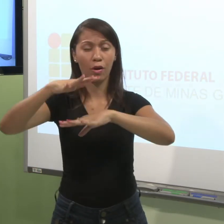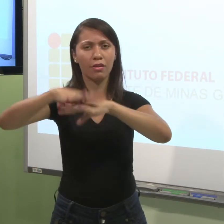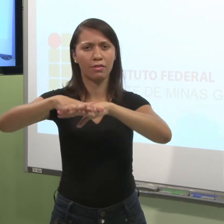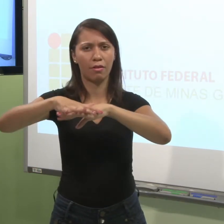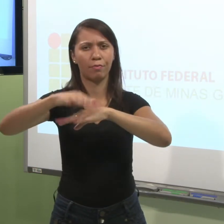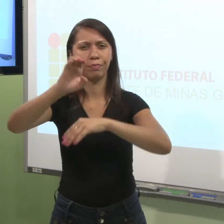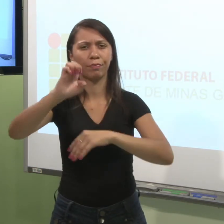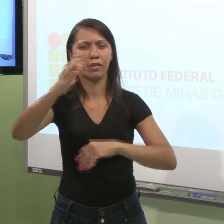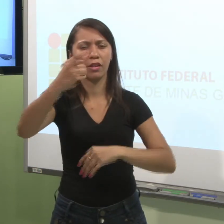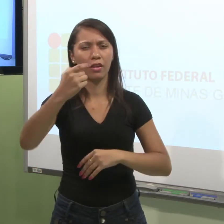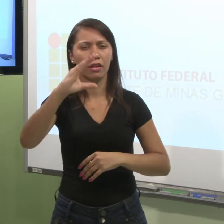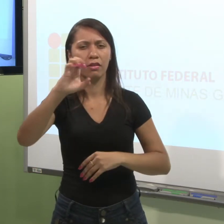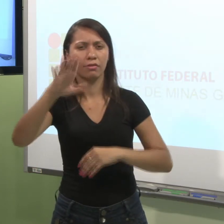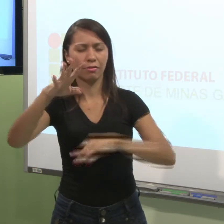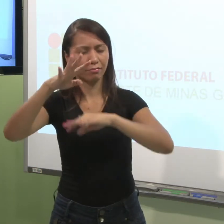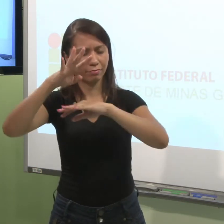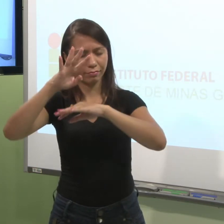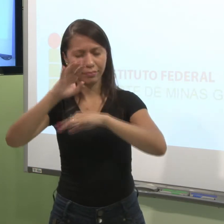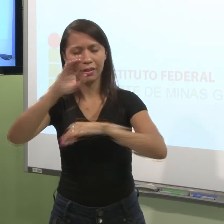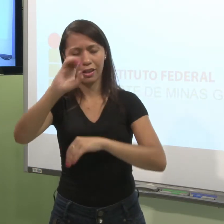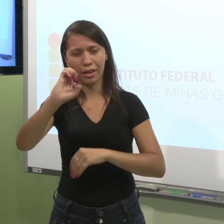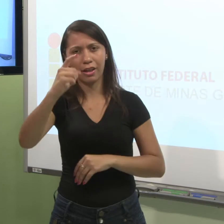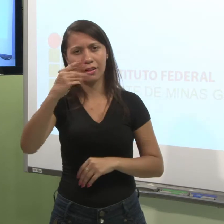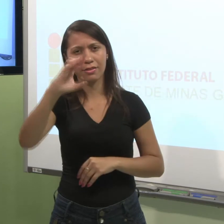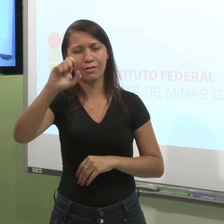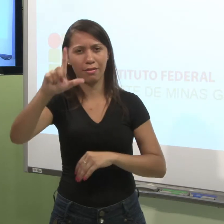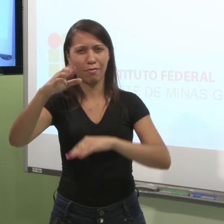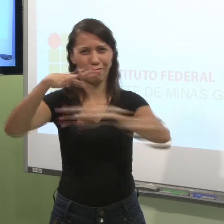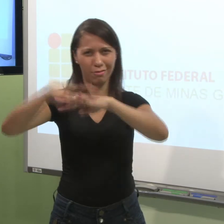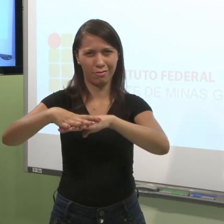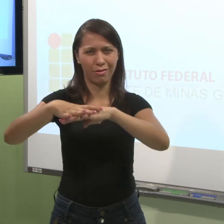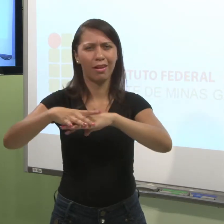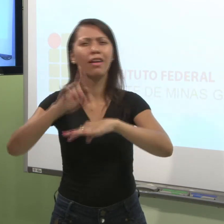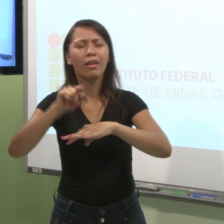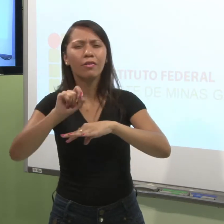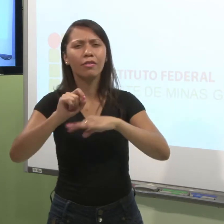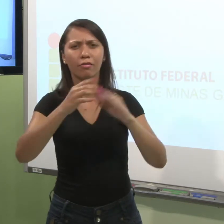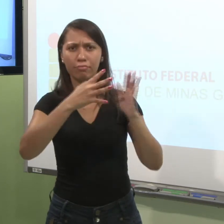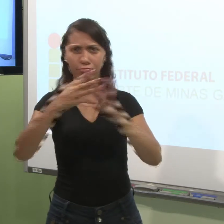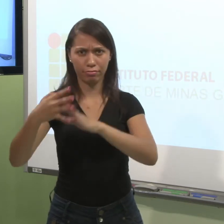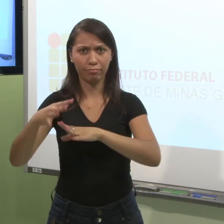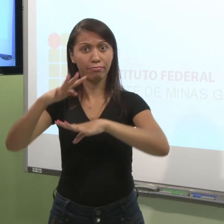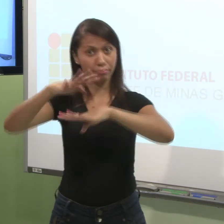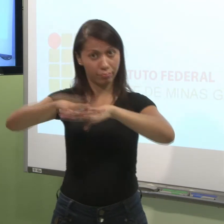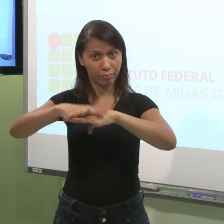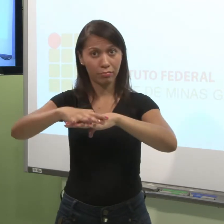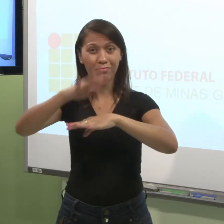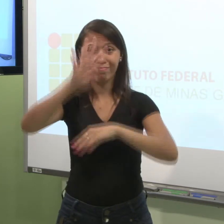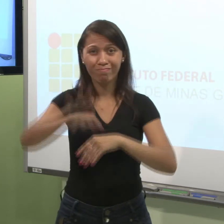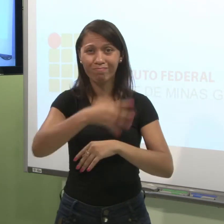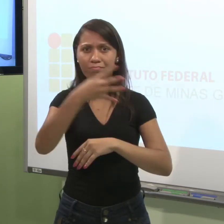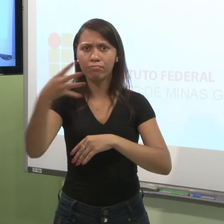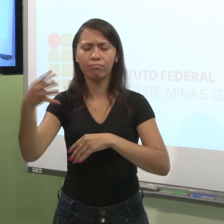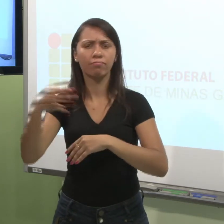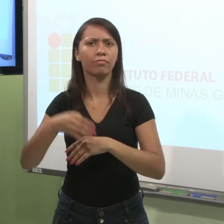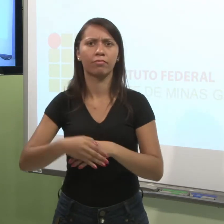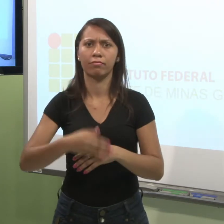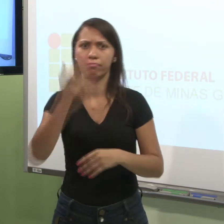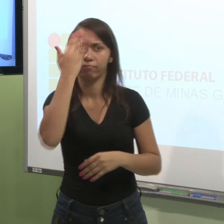conhecido Excel. Esse software é o programa de planilhas eletrônicas mais popular que existe. E como